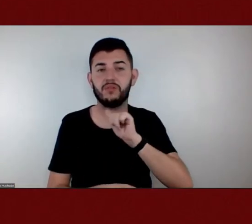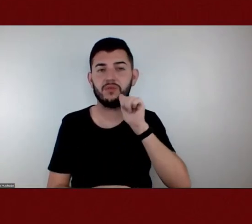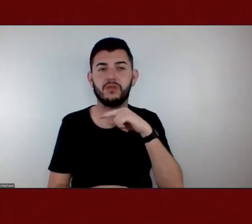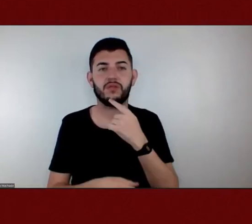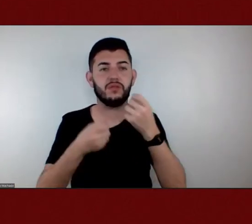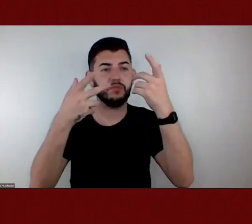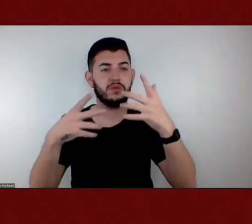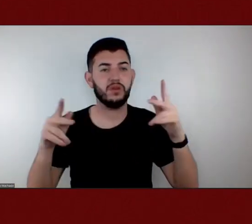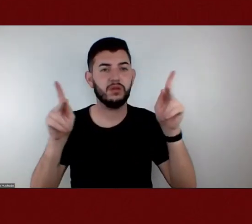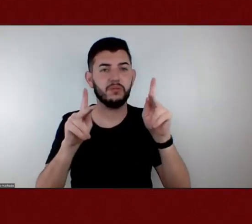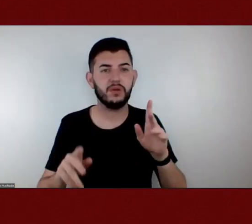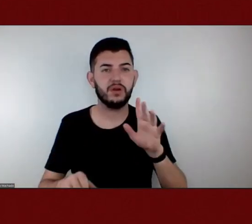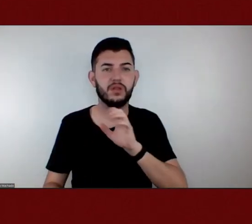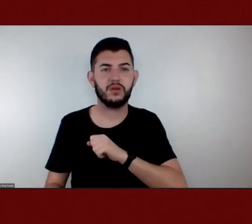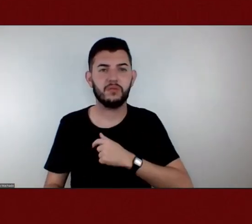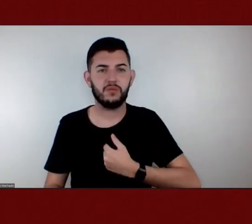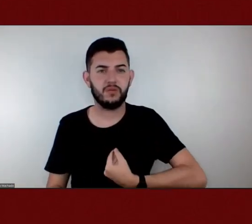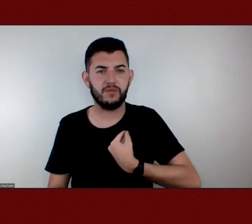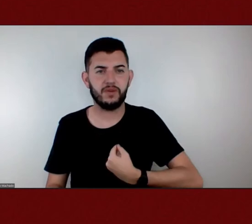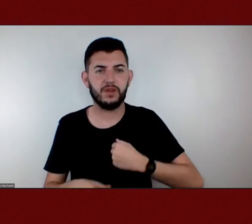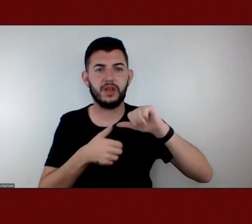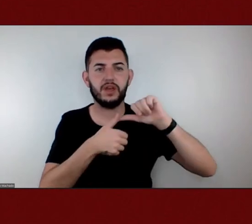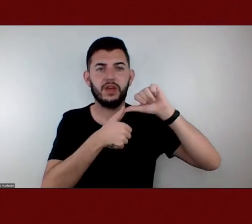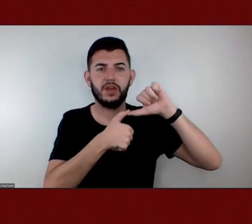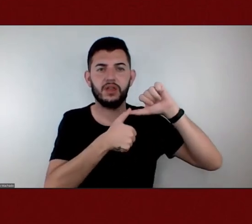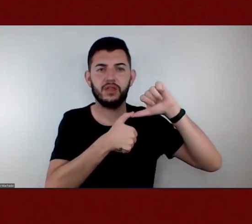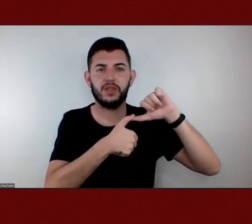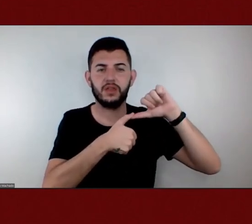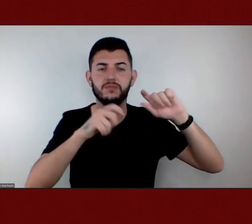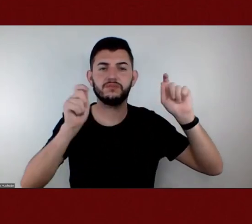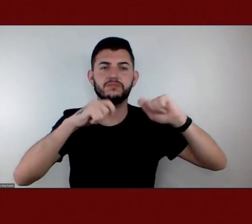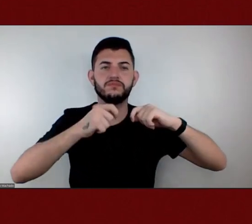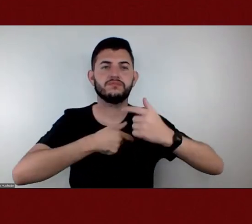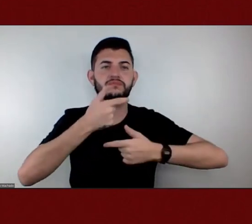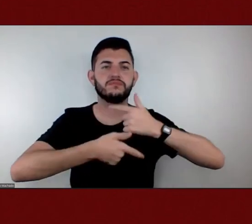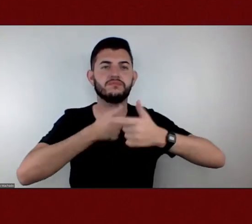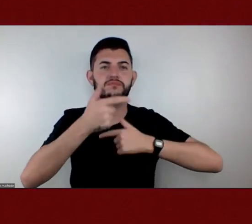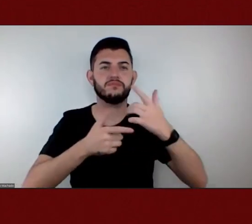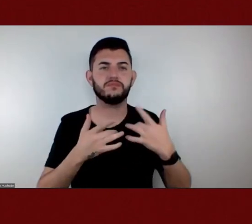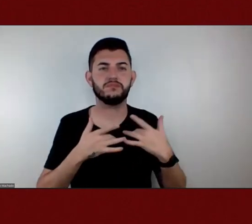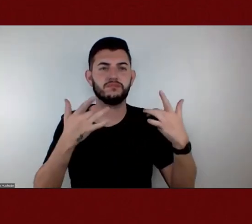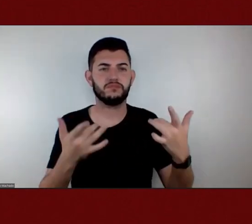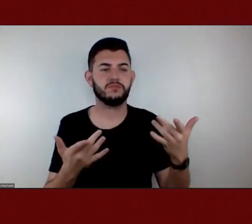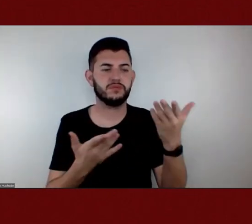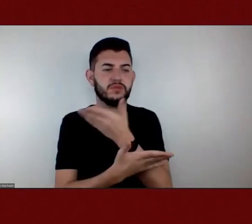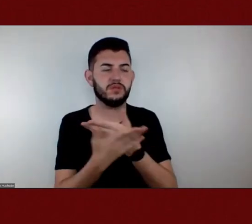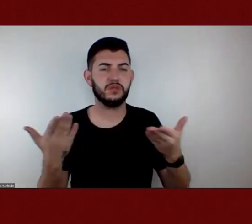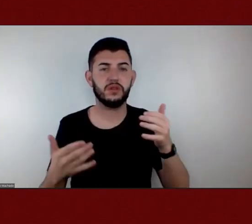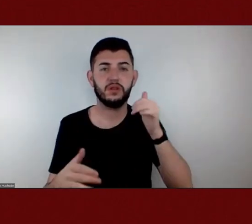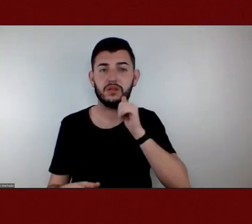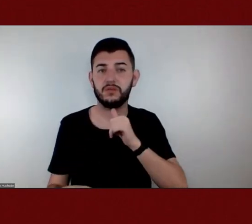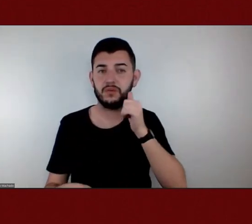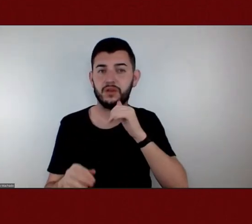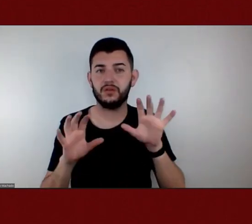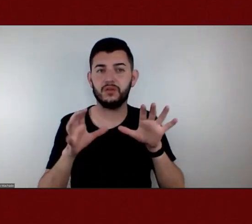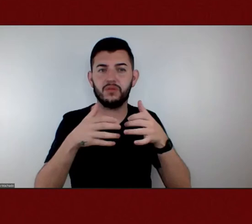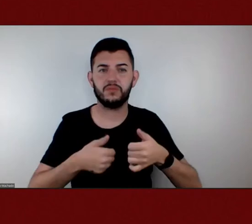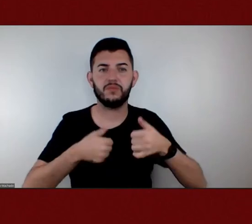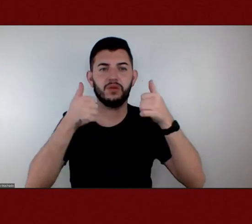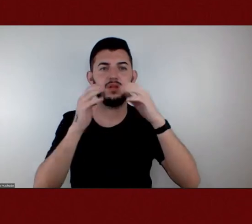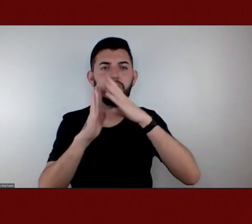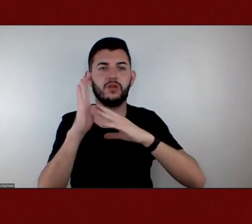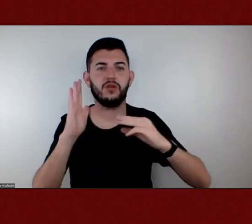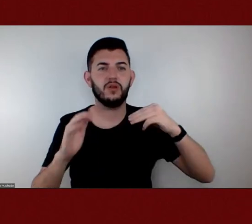da resiliência, da capacidade de trabalho, da solidariedade, e ninguém melhor do que as mulheres para nos dar esse exemplo. Então, eu quero